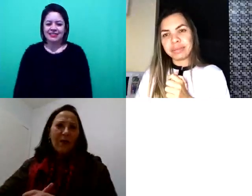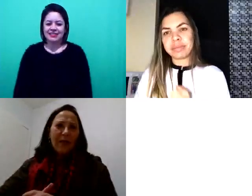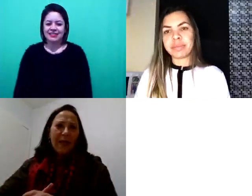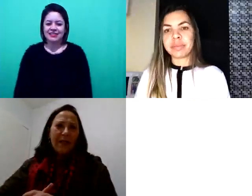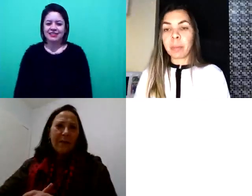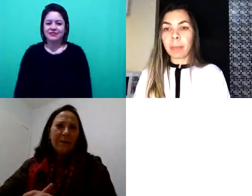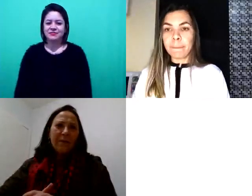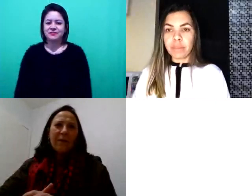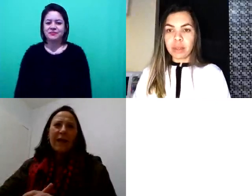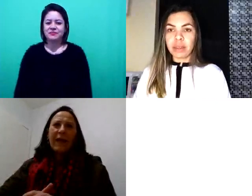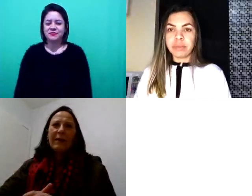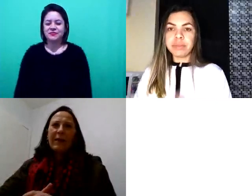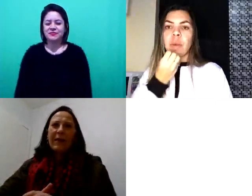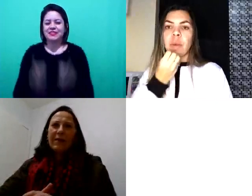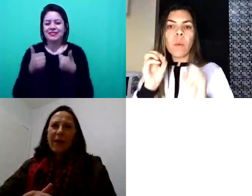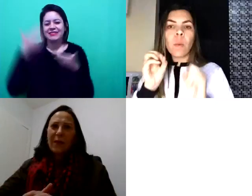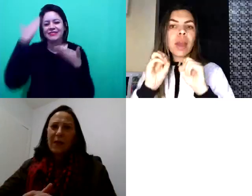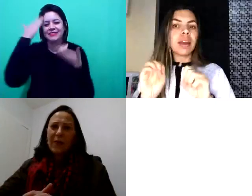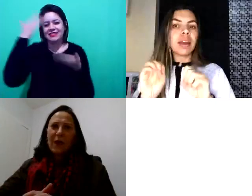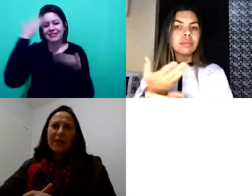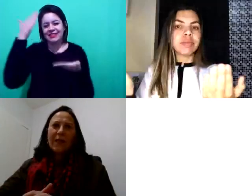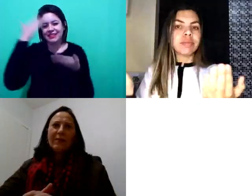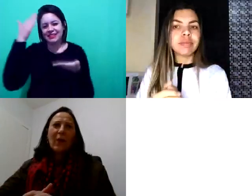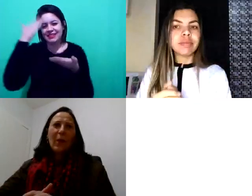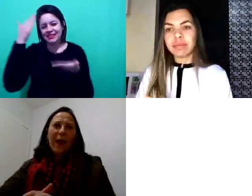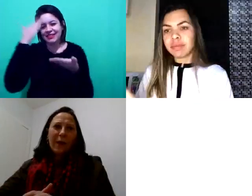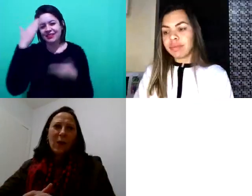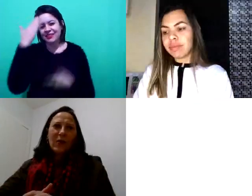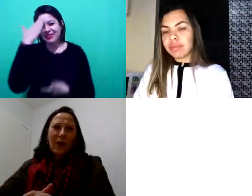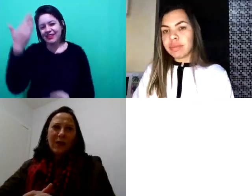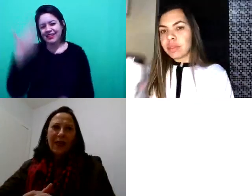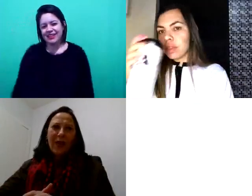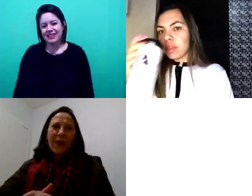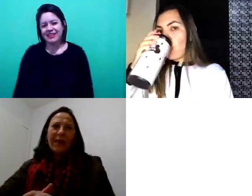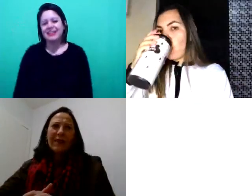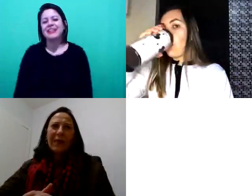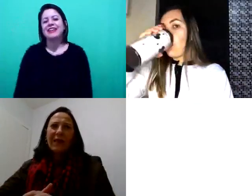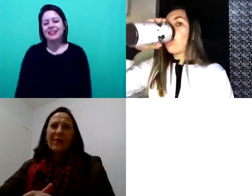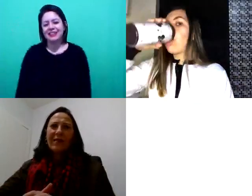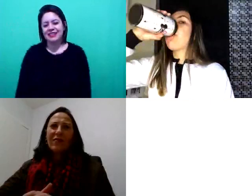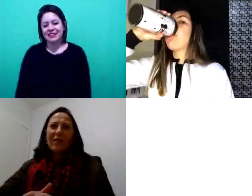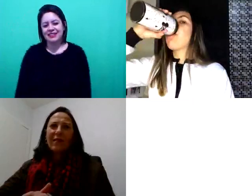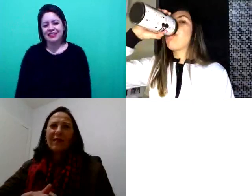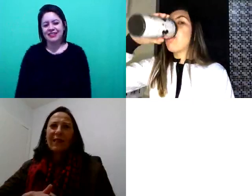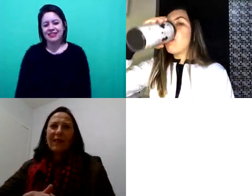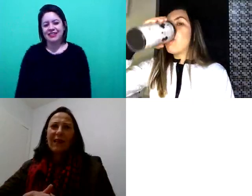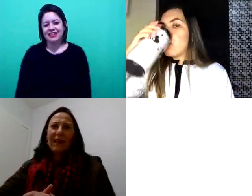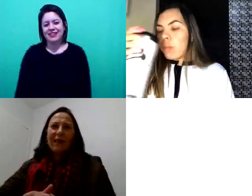para vocês, tá? Suelen, boa sorte. Roberta, boa sorte. Eu sei que a Roberta também está nos assistindo, né?